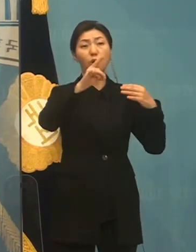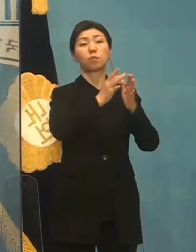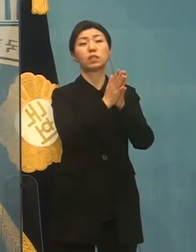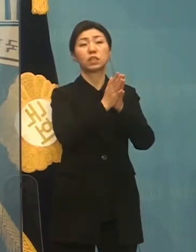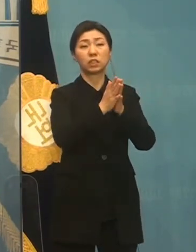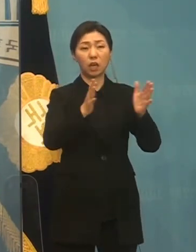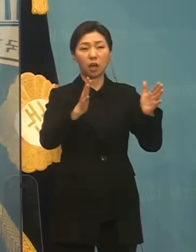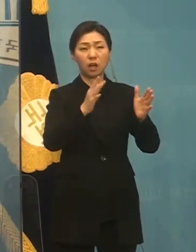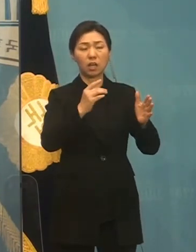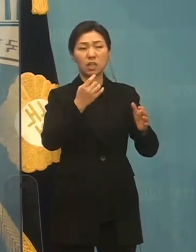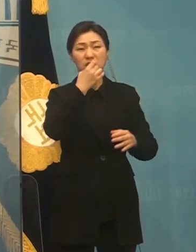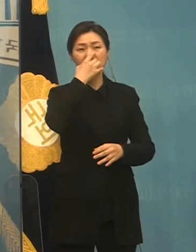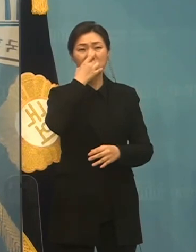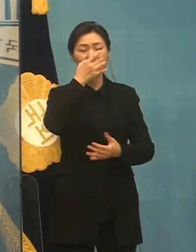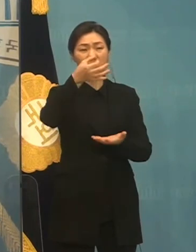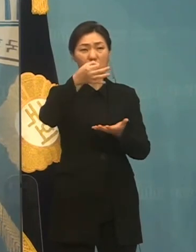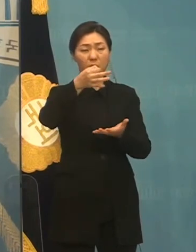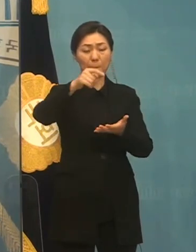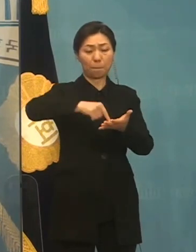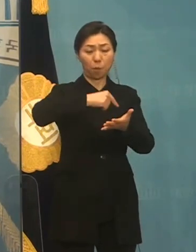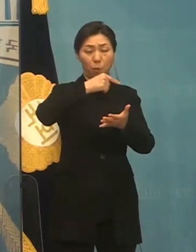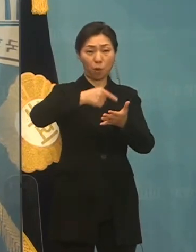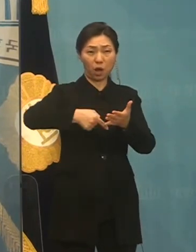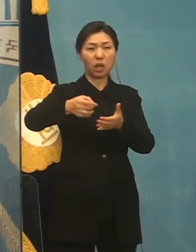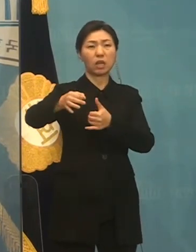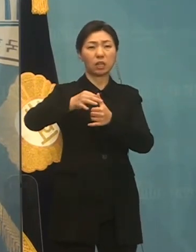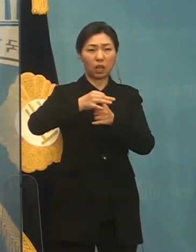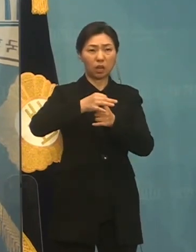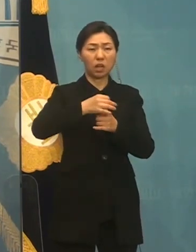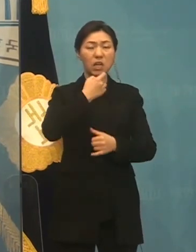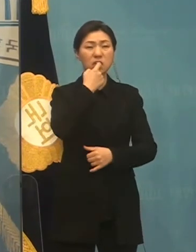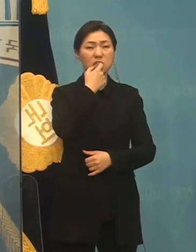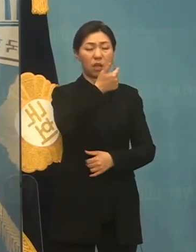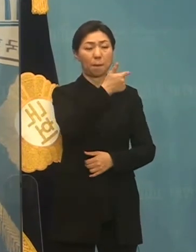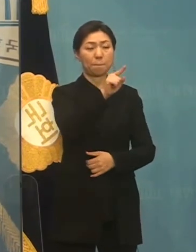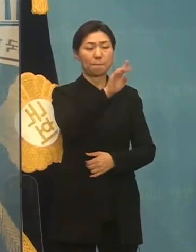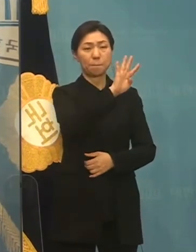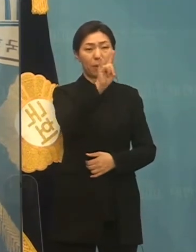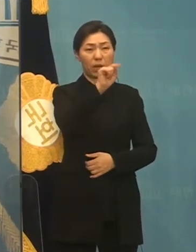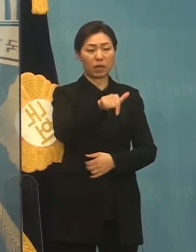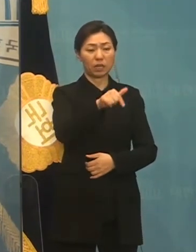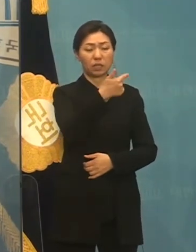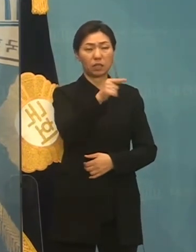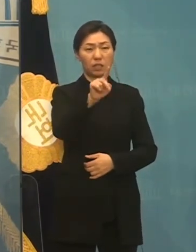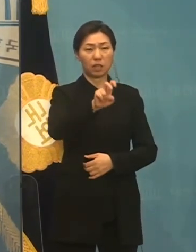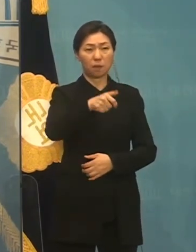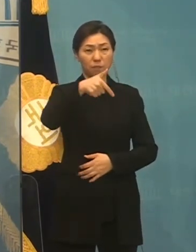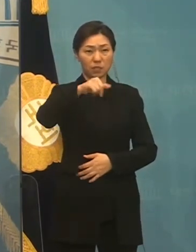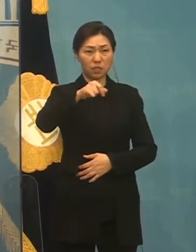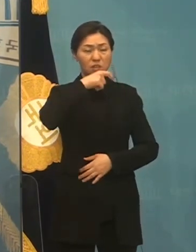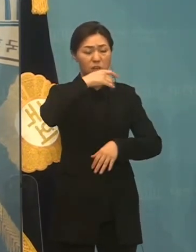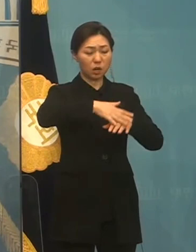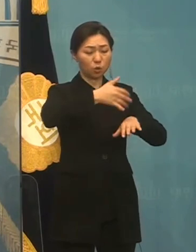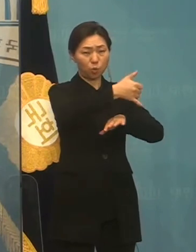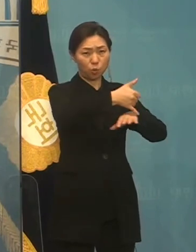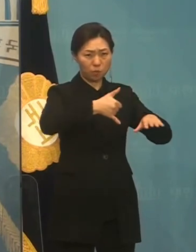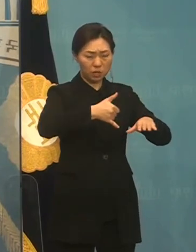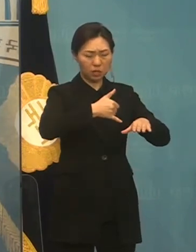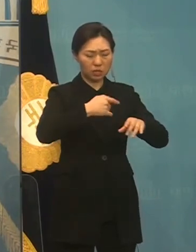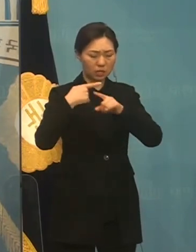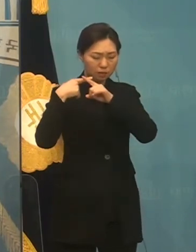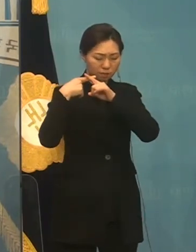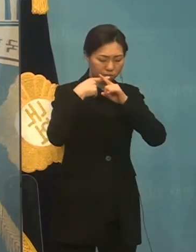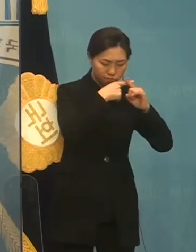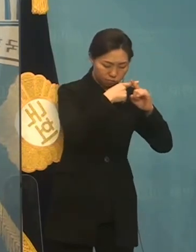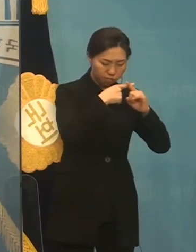쌀값 보상을 외쳤던 백남기 농민회장의 희생으로부터 시작되었다는 사실을 명심해야